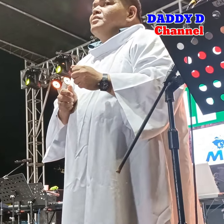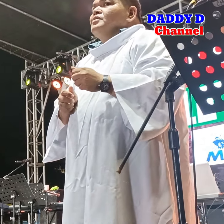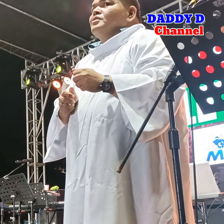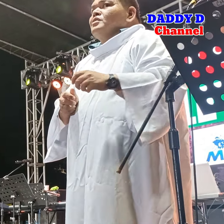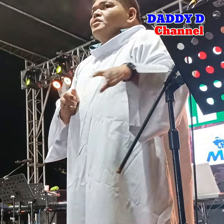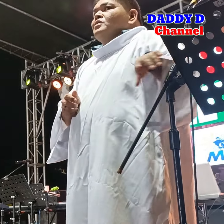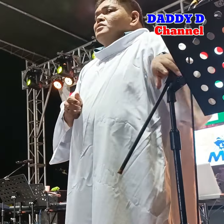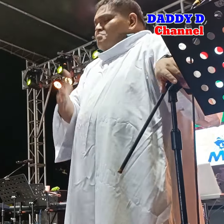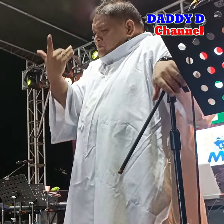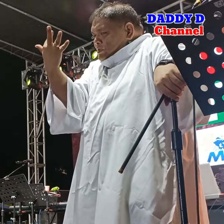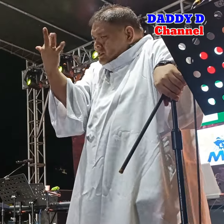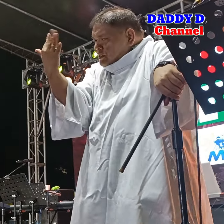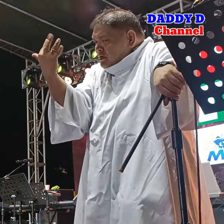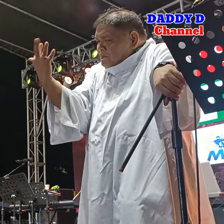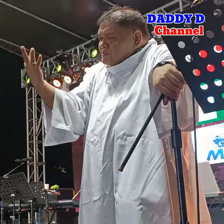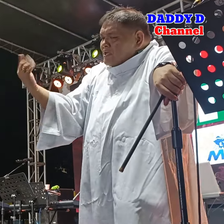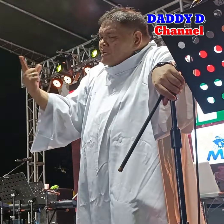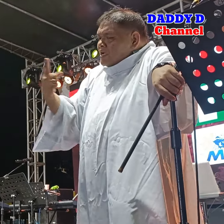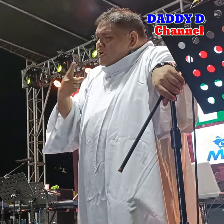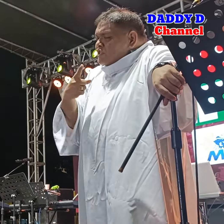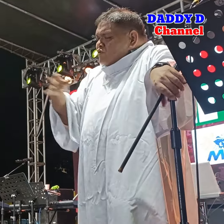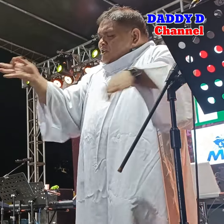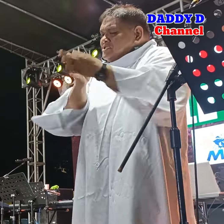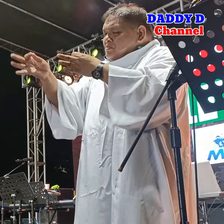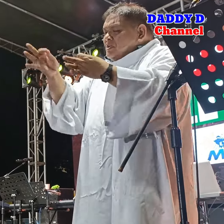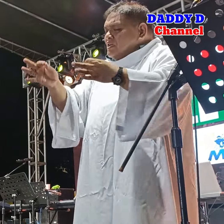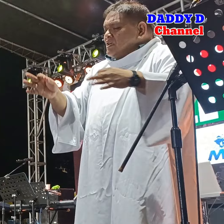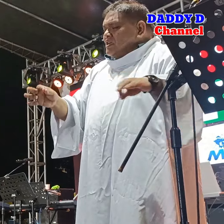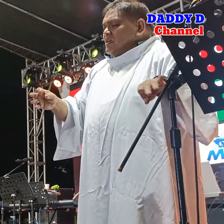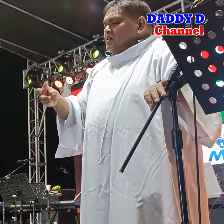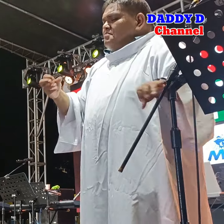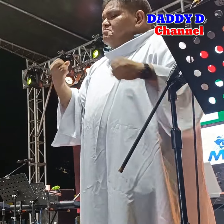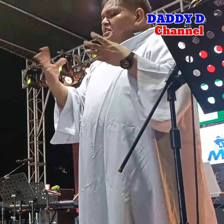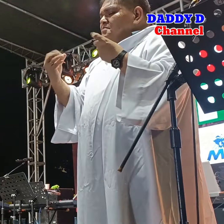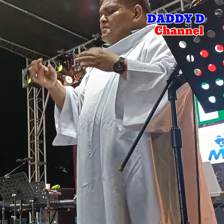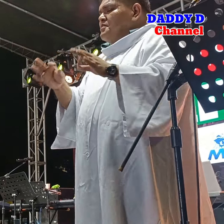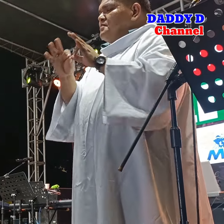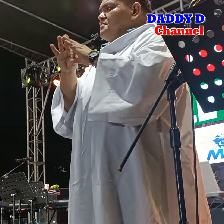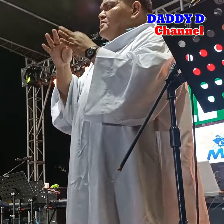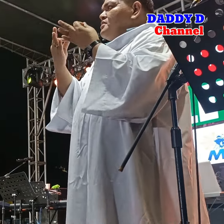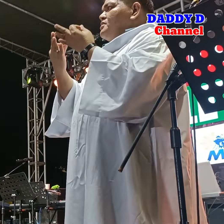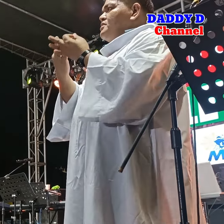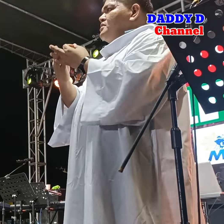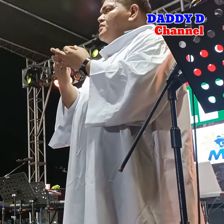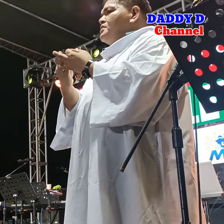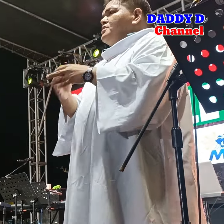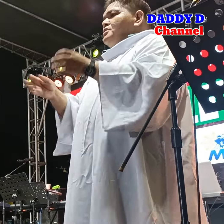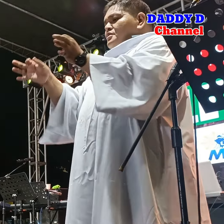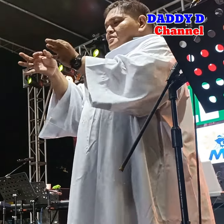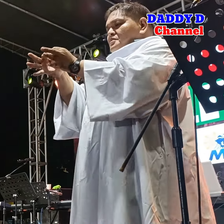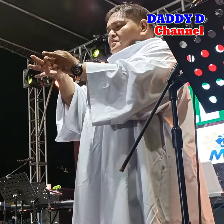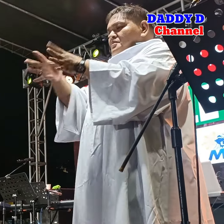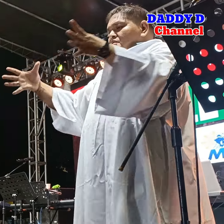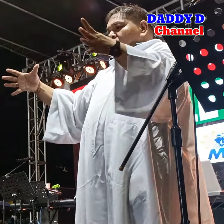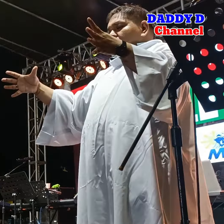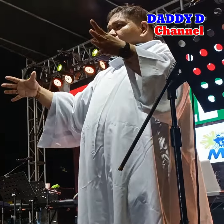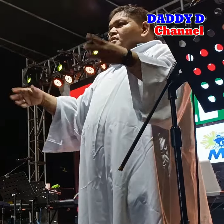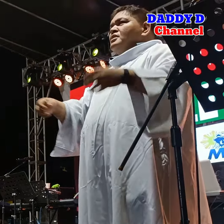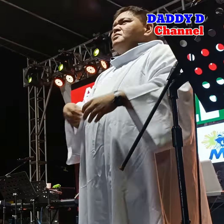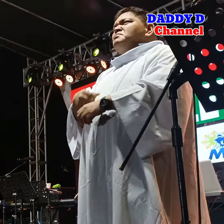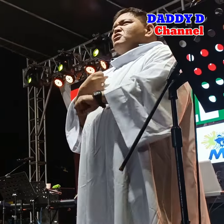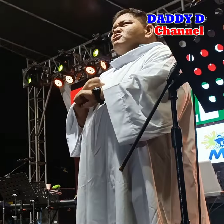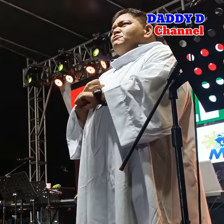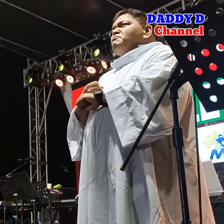Ito rin ang mga numero na magsasabi kung ilan pang mga pamilya ang magkakahiwa-hiwalay dahil sa hirap